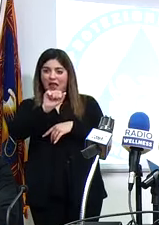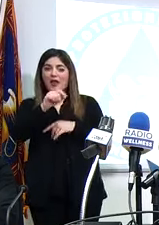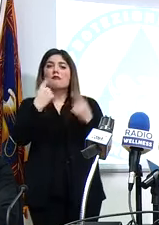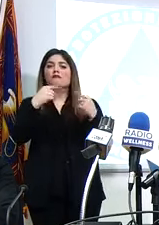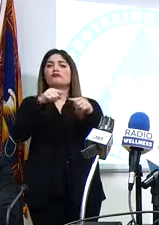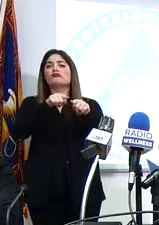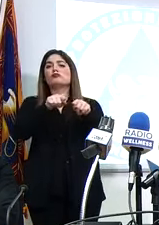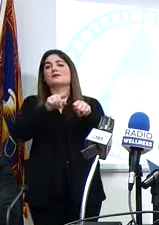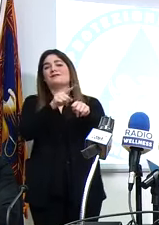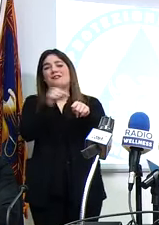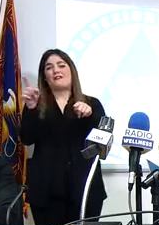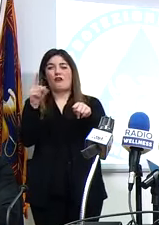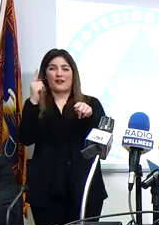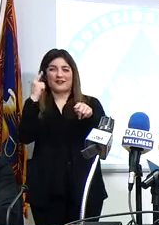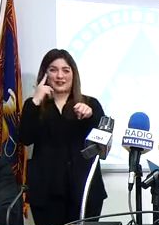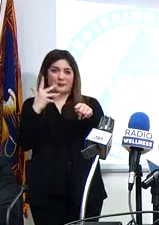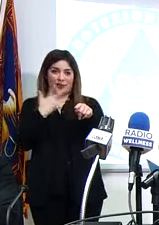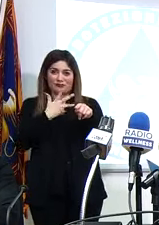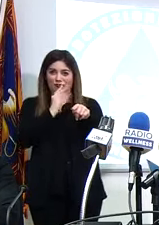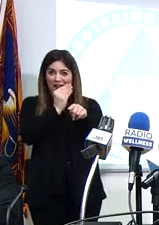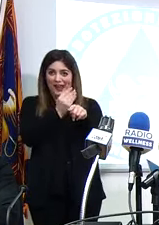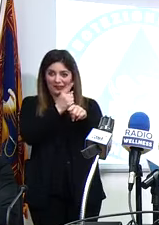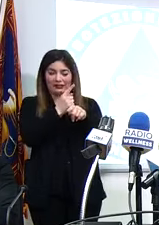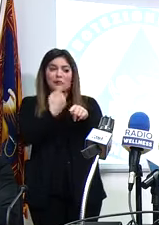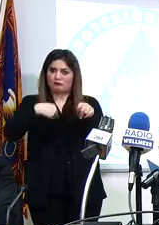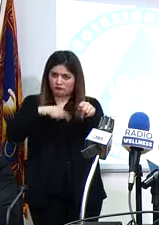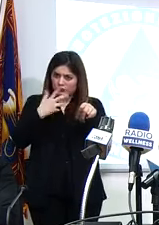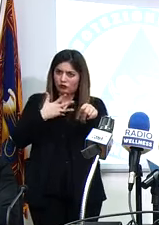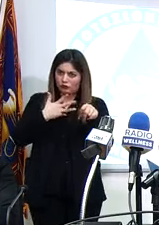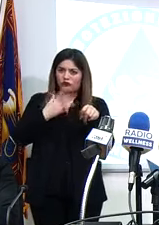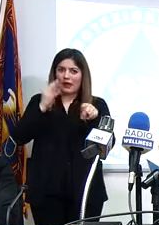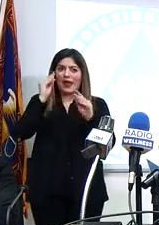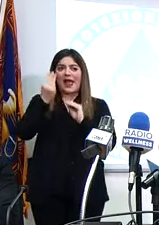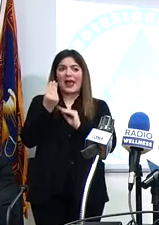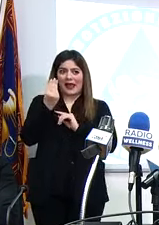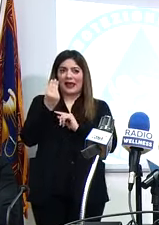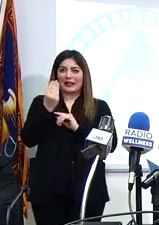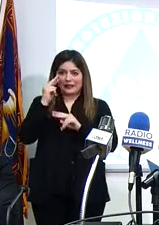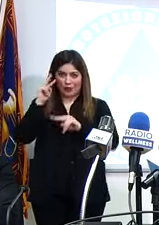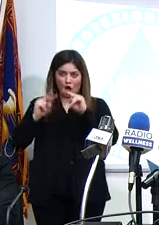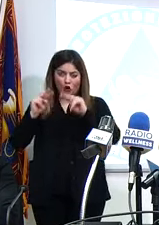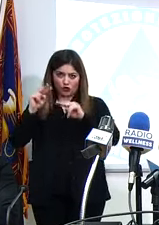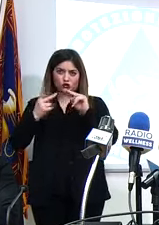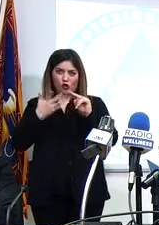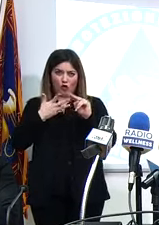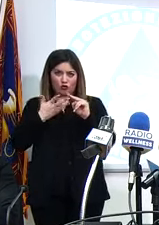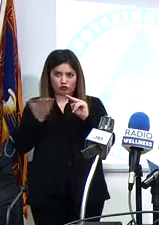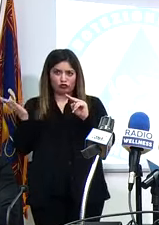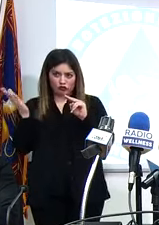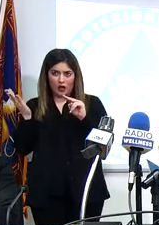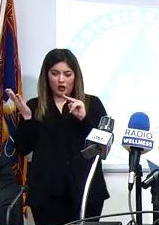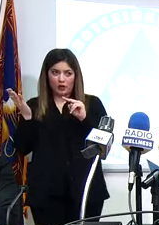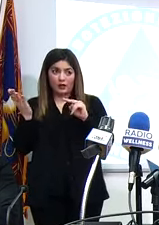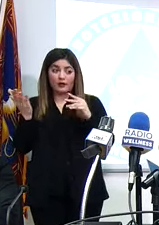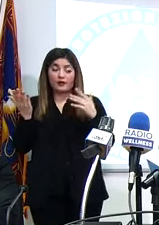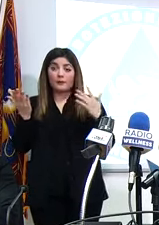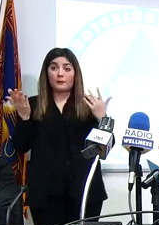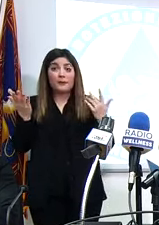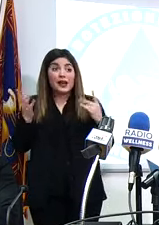che sappiate che noi abbiamo degli enti di controllo, ma nessuno si